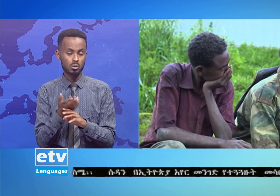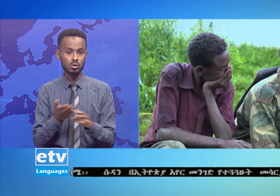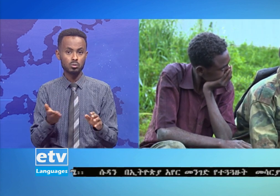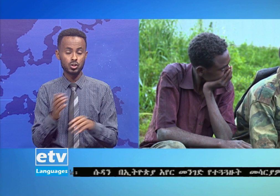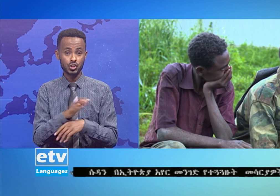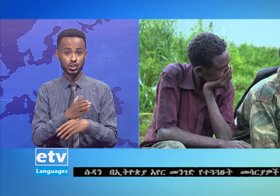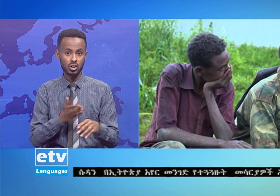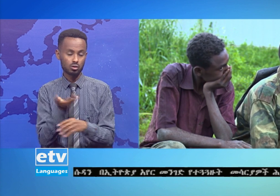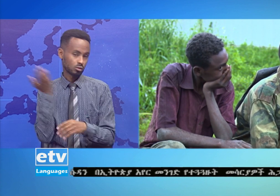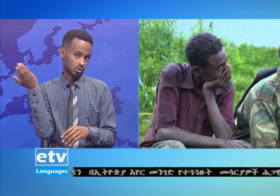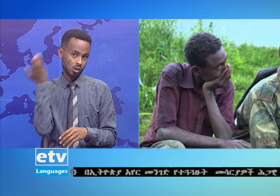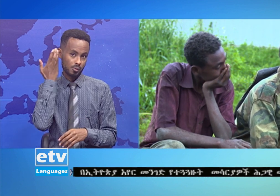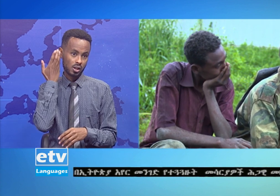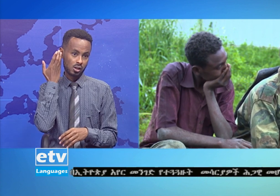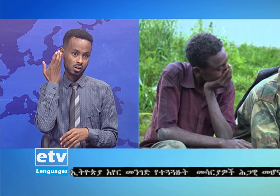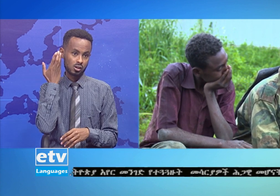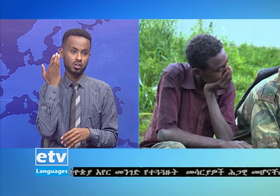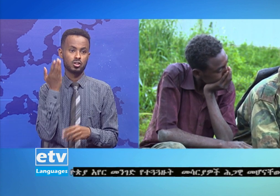መታኝ በእንጨቱ።